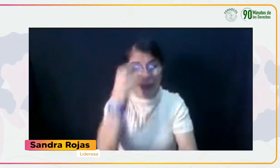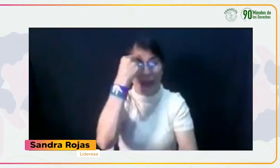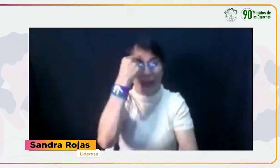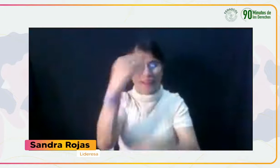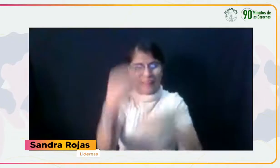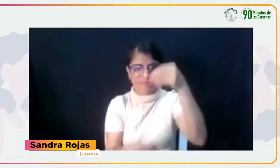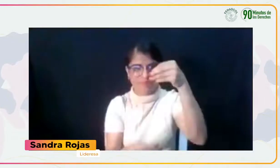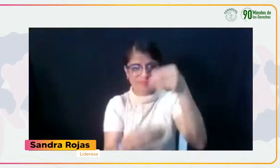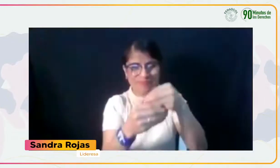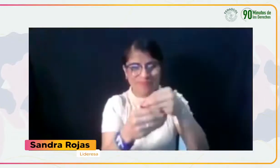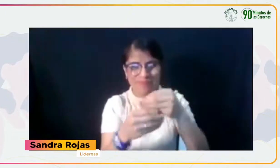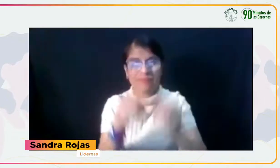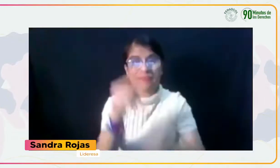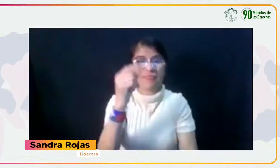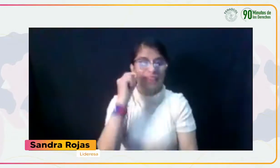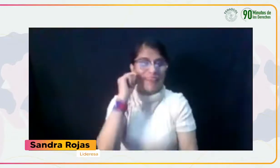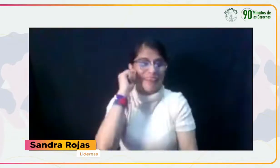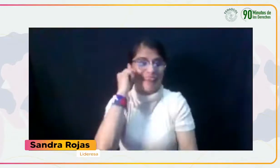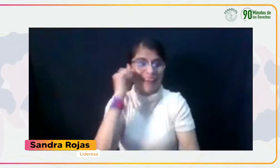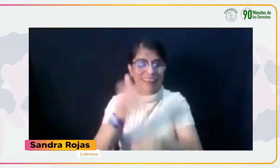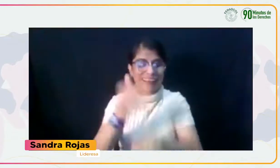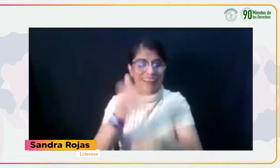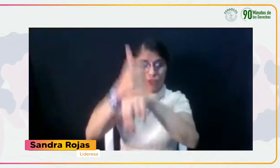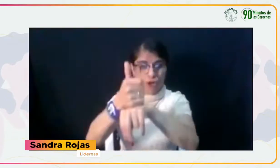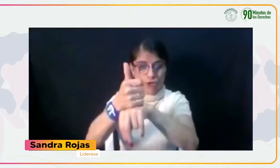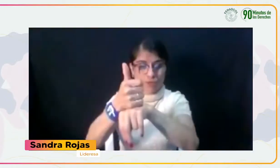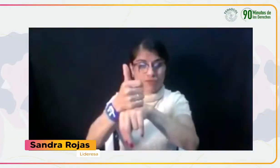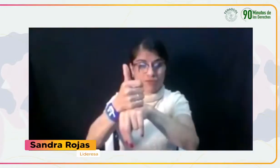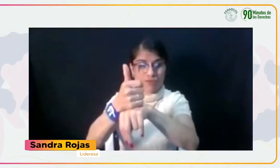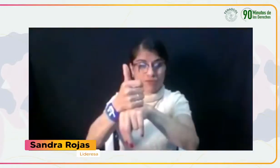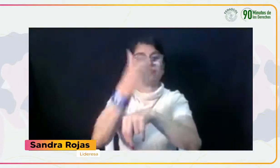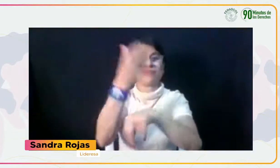Sí, es algo muy corto, solamente quiero agregar.